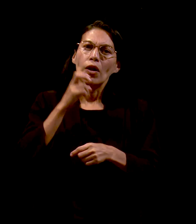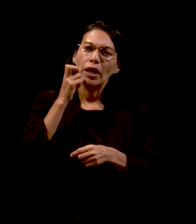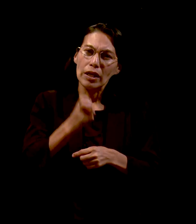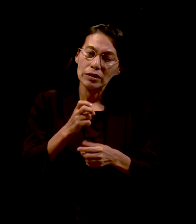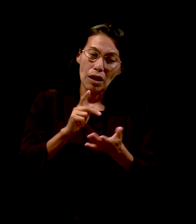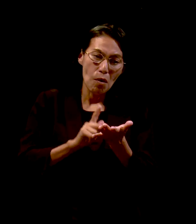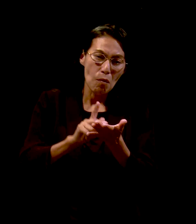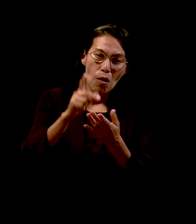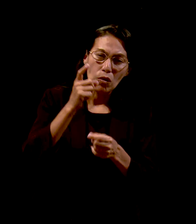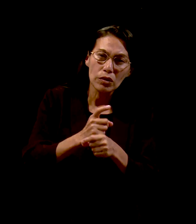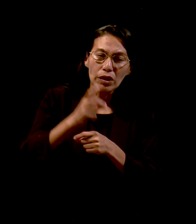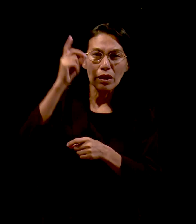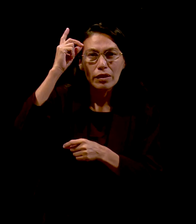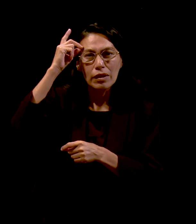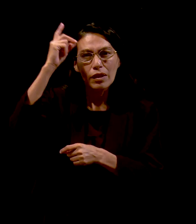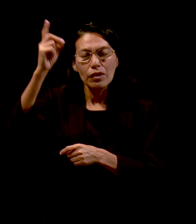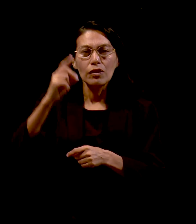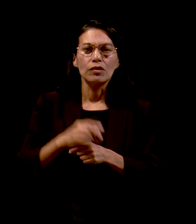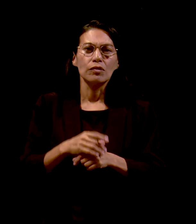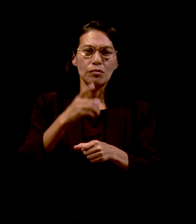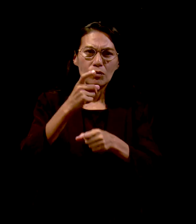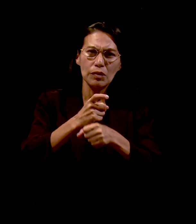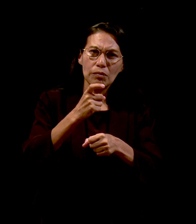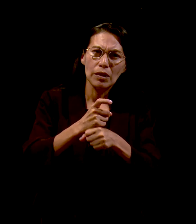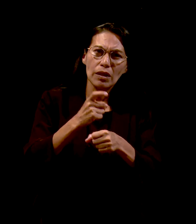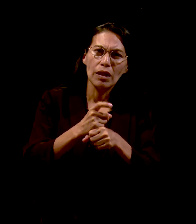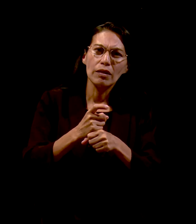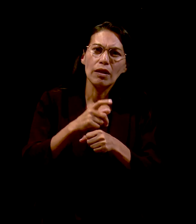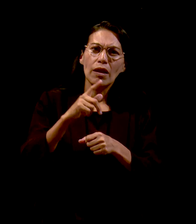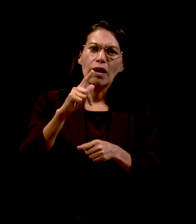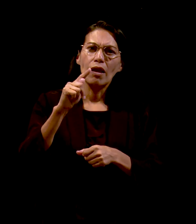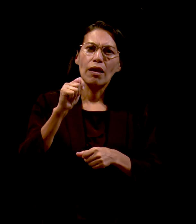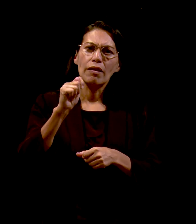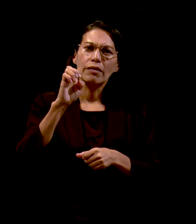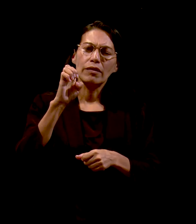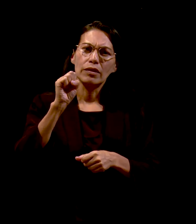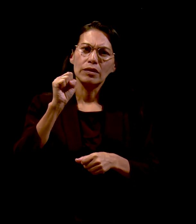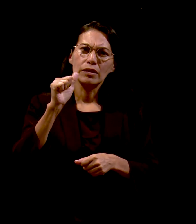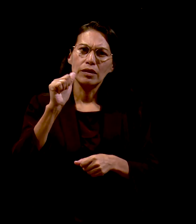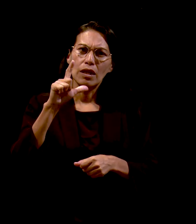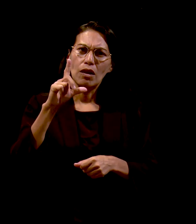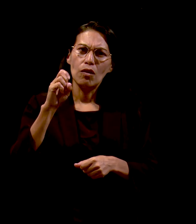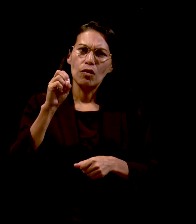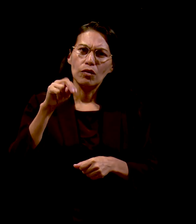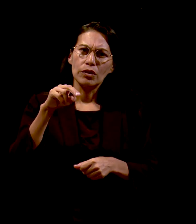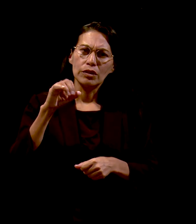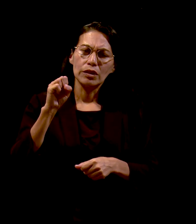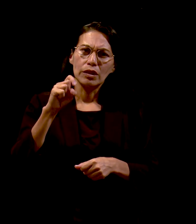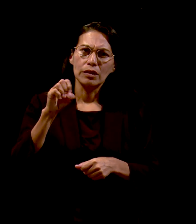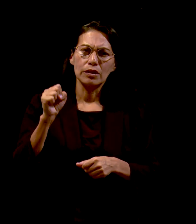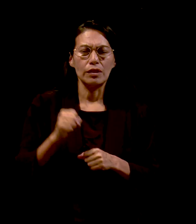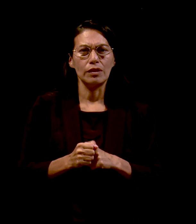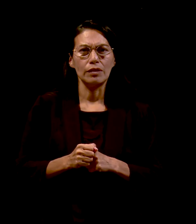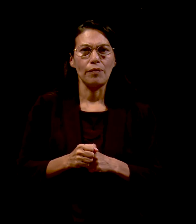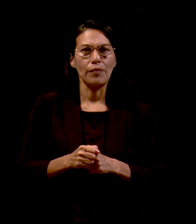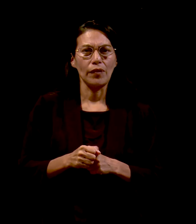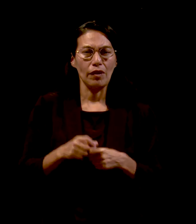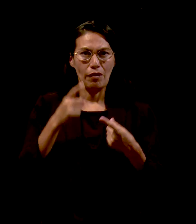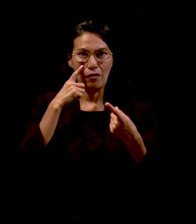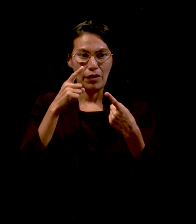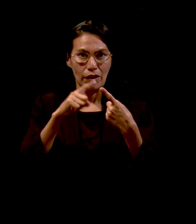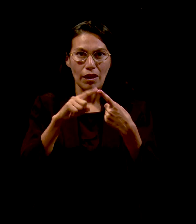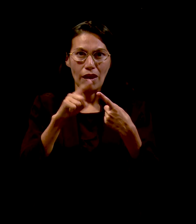cristo jesús primera dt salud i cs 5 16 y 18 gozo oración